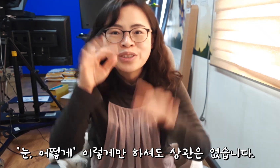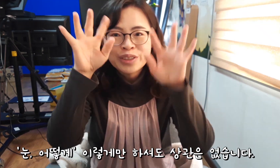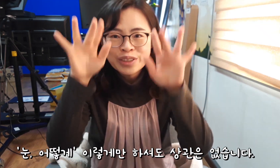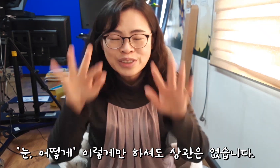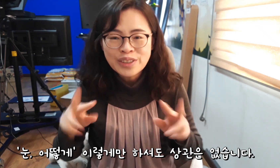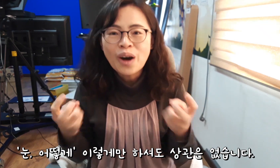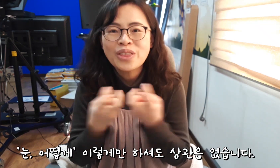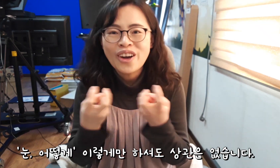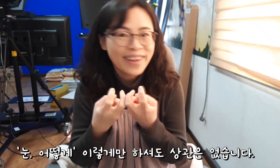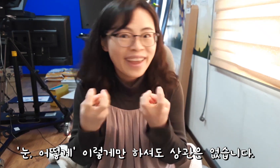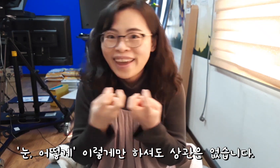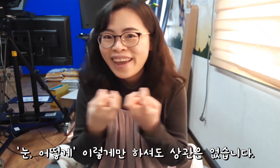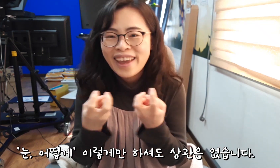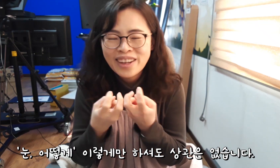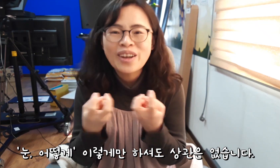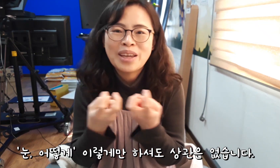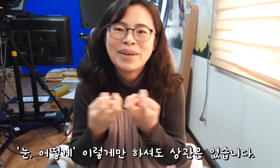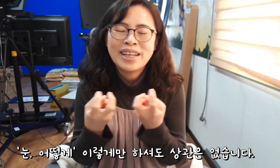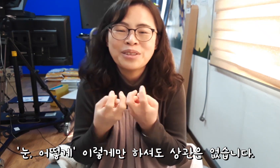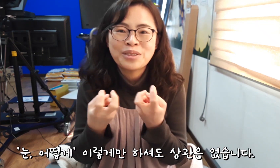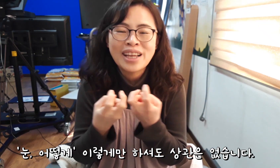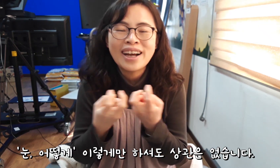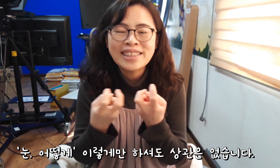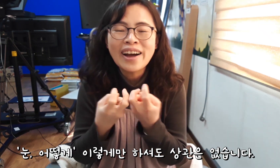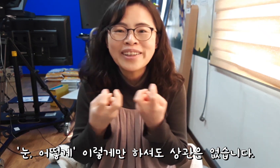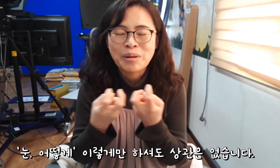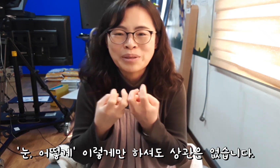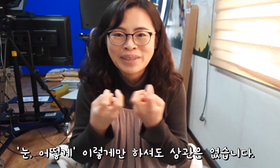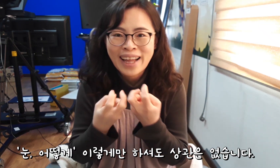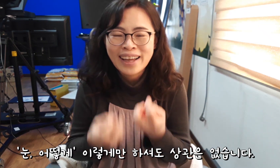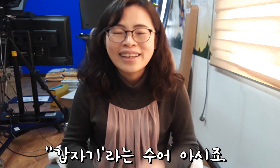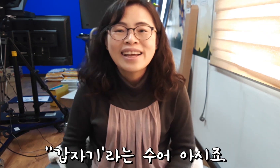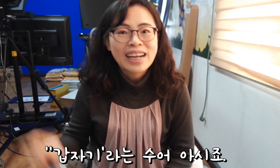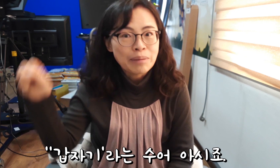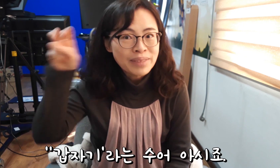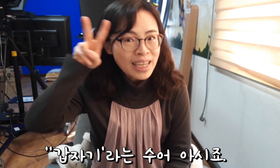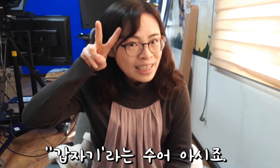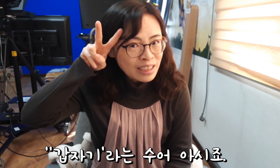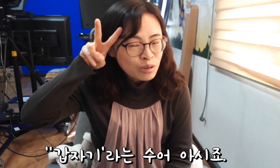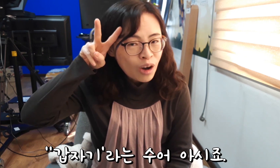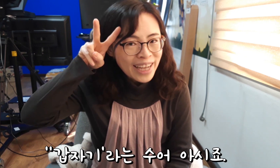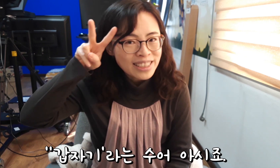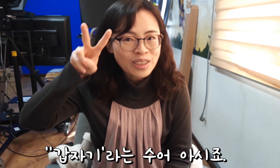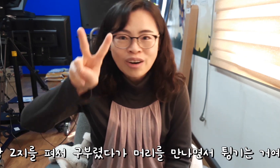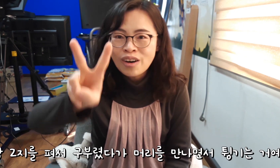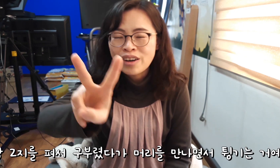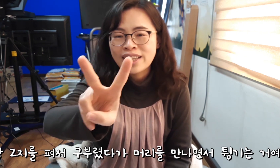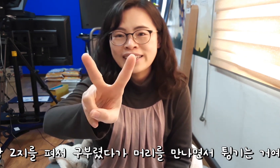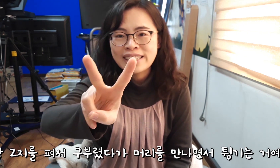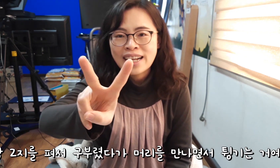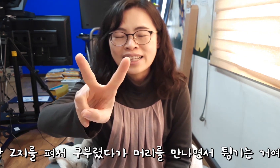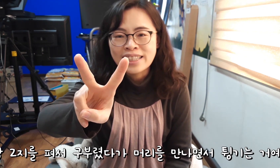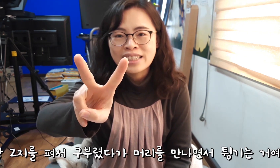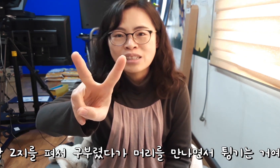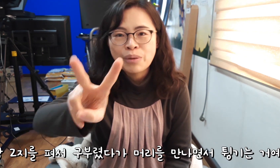눈, 어떻게 이렇게만 하셔도 상관은 없습니다. 갑자기라는 수어 아시죠? 일지랑 이지를